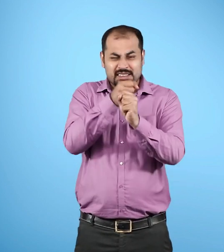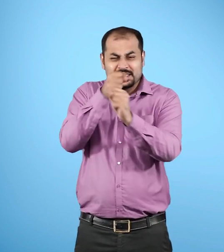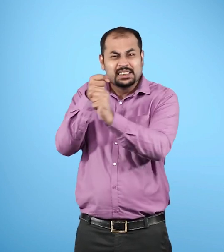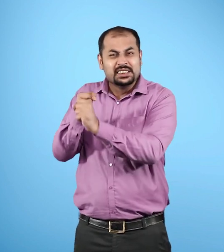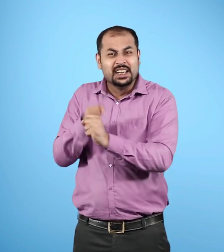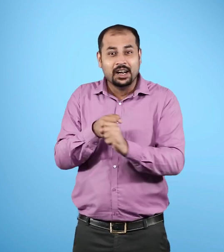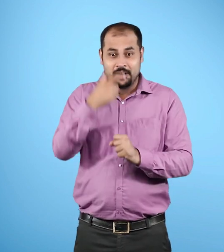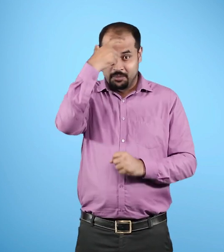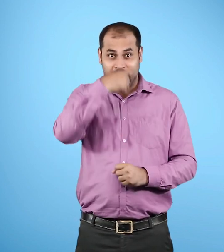तो